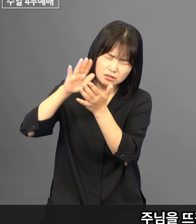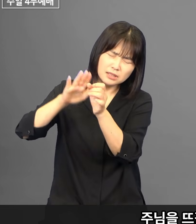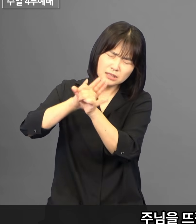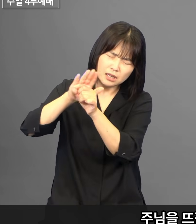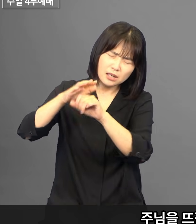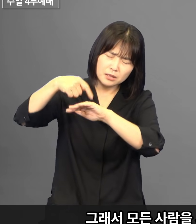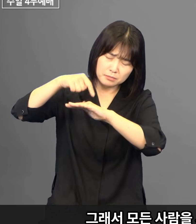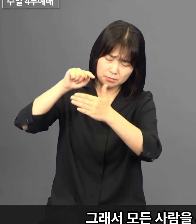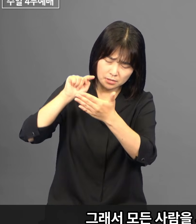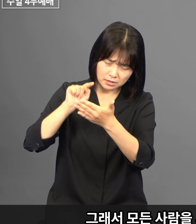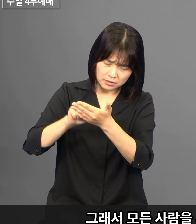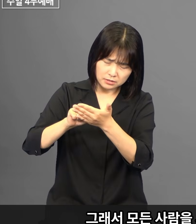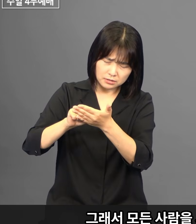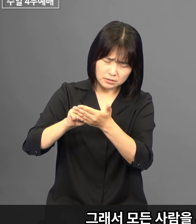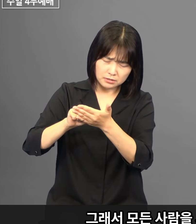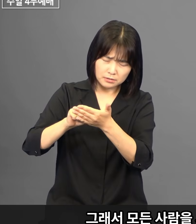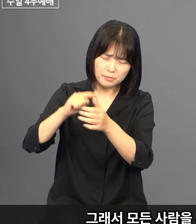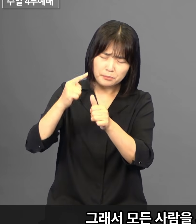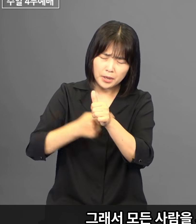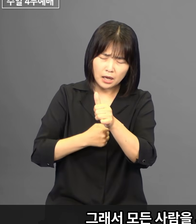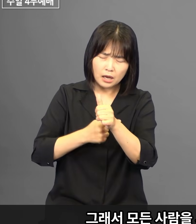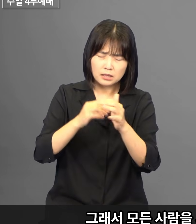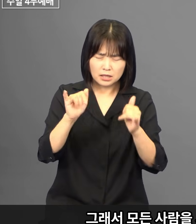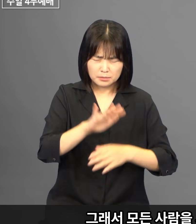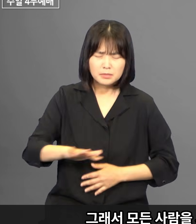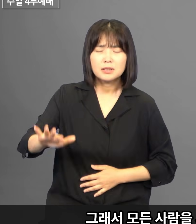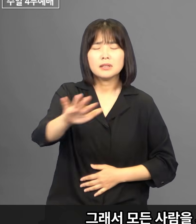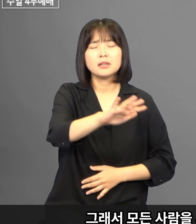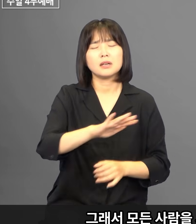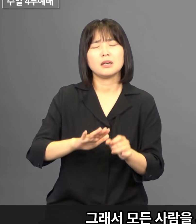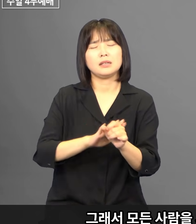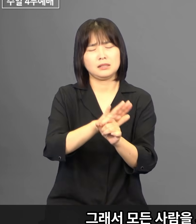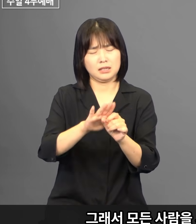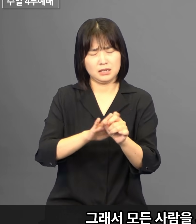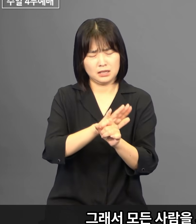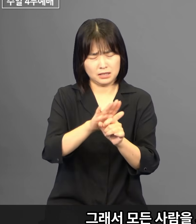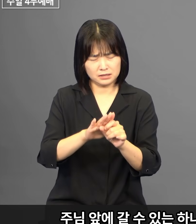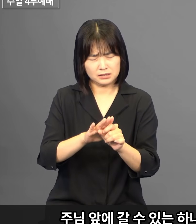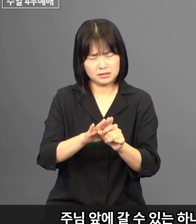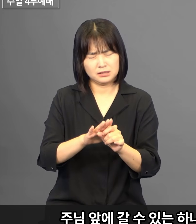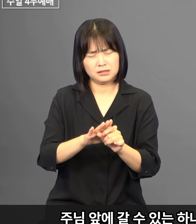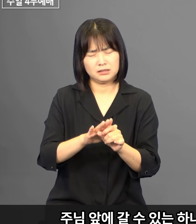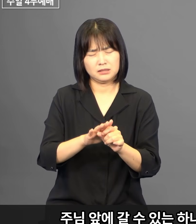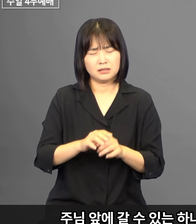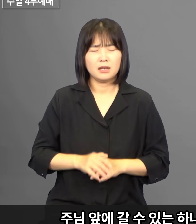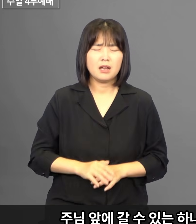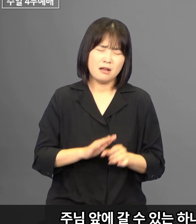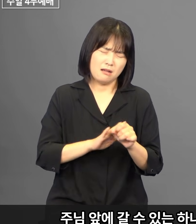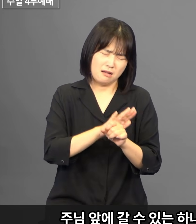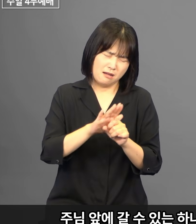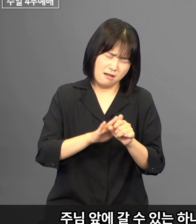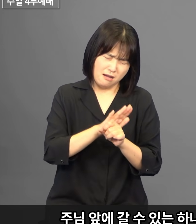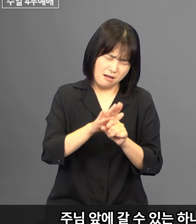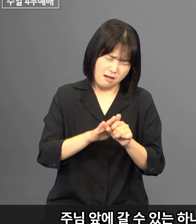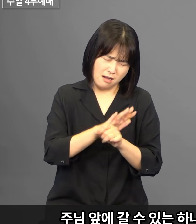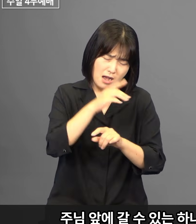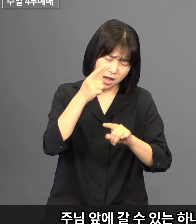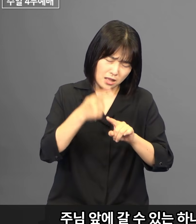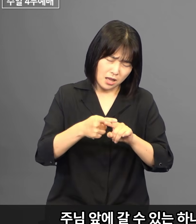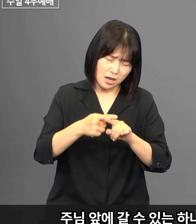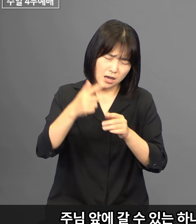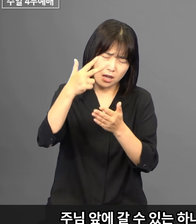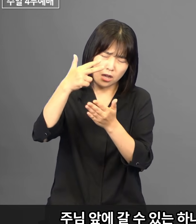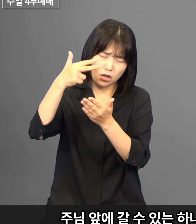마음, 그래서 모든 사람을 사랑하는 정말 사랑만 하다가 주님 앞에 갈 수 있는 하나님 그